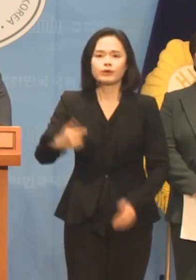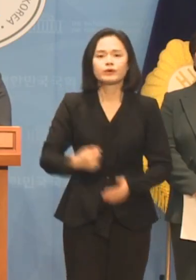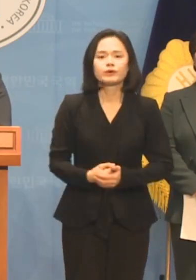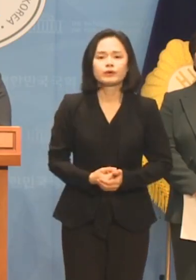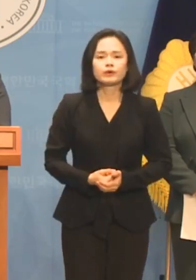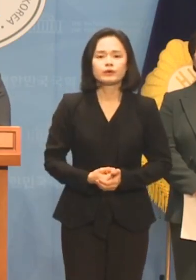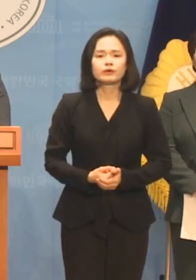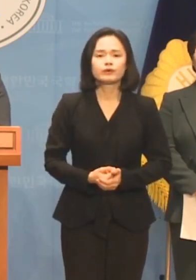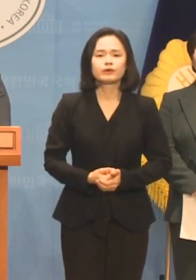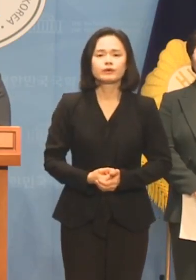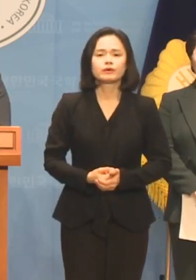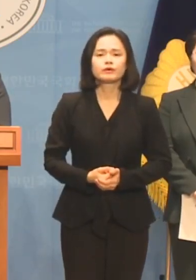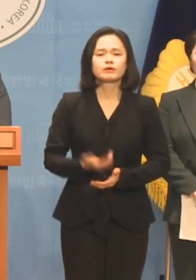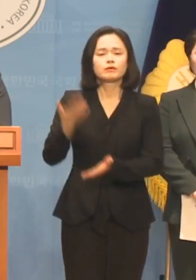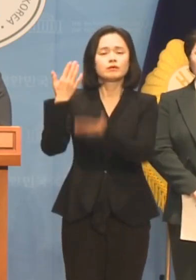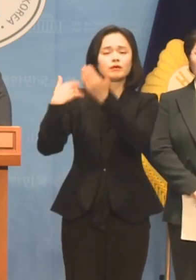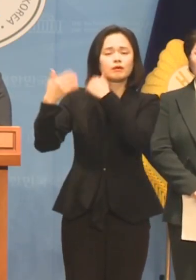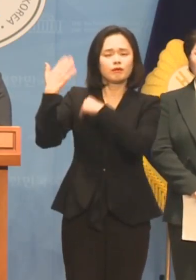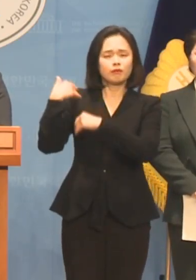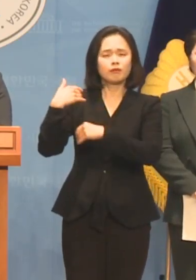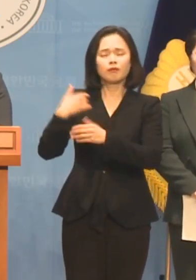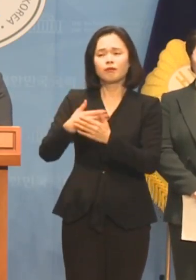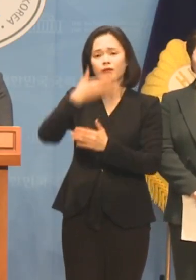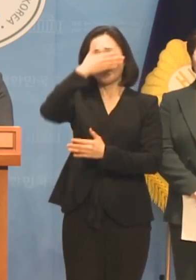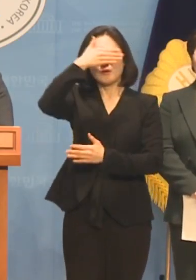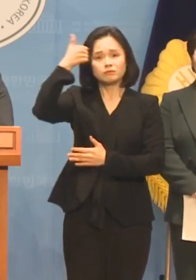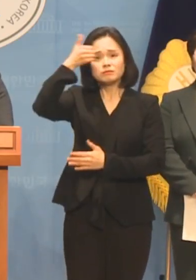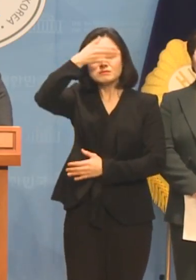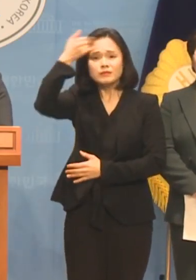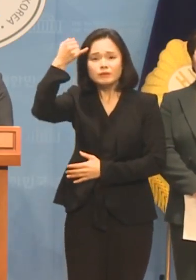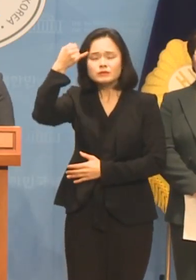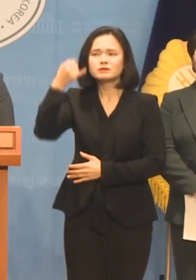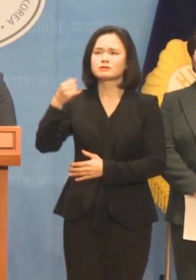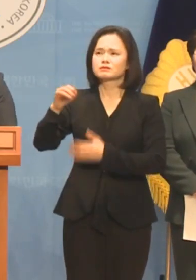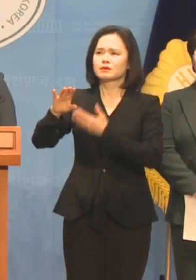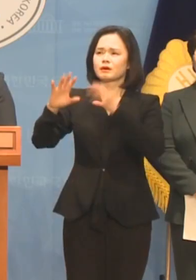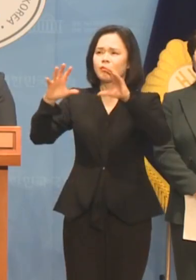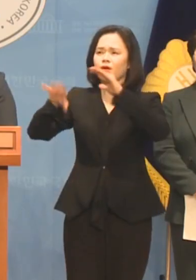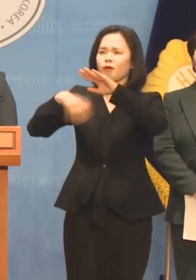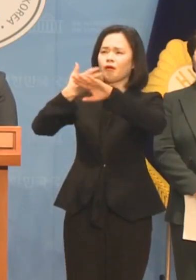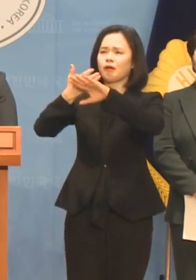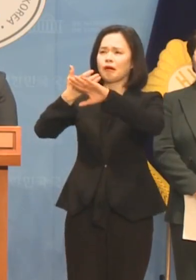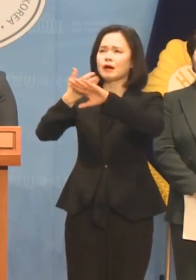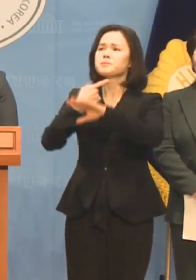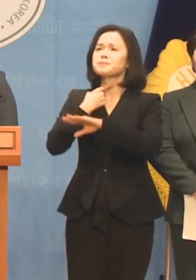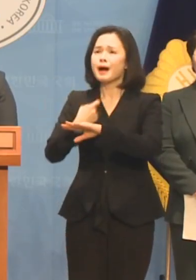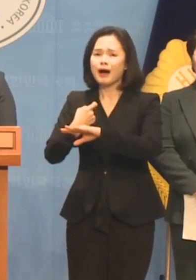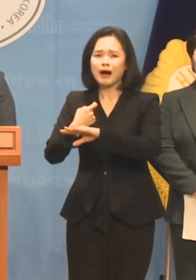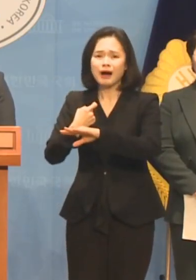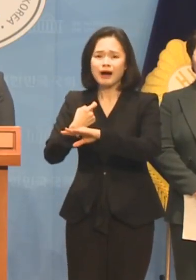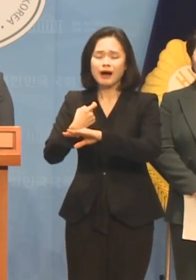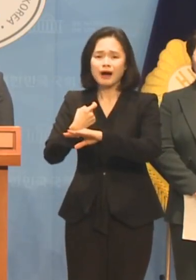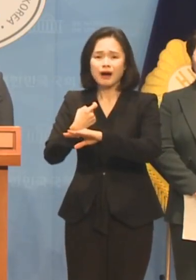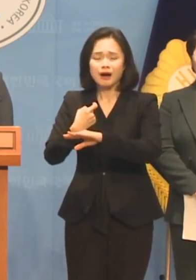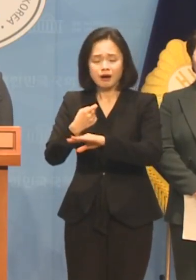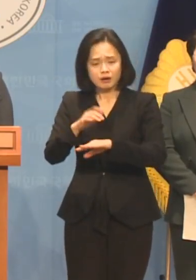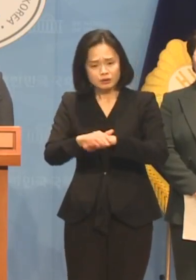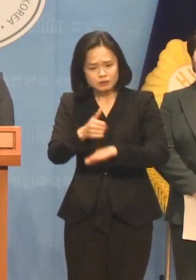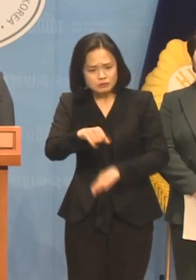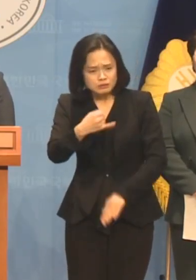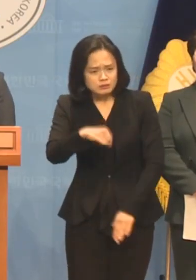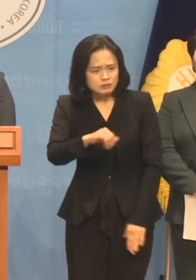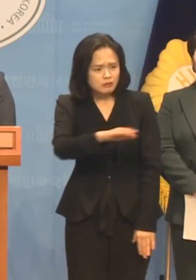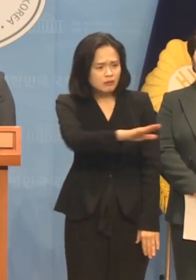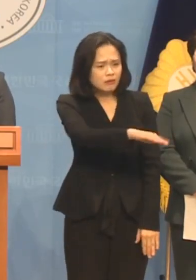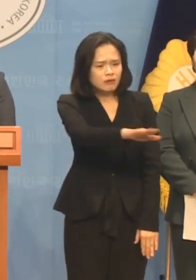장년의 부모들은 손자들에게, 자식을 군대에 보낸 부모들은 자녀에게, 시민들은 절대 다치게 해서는 안